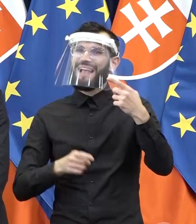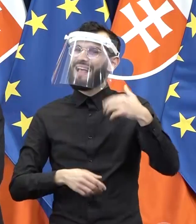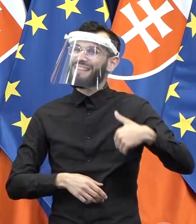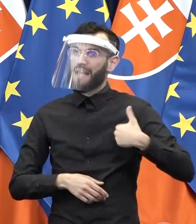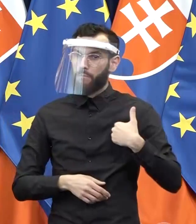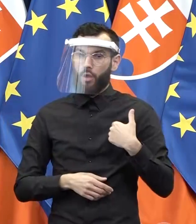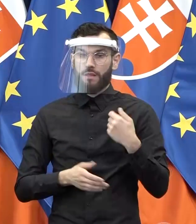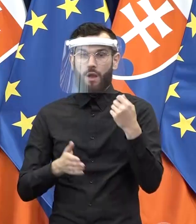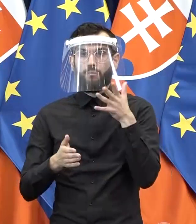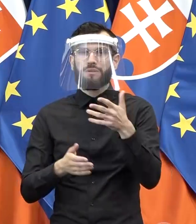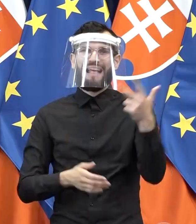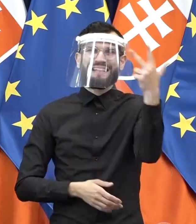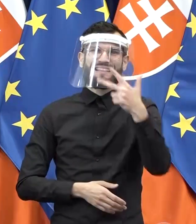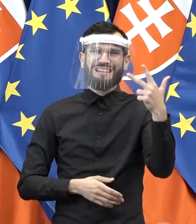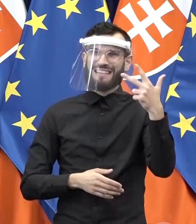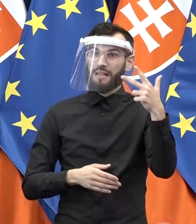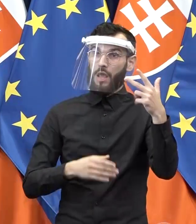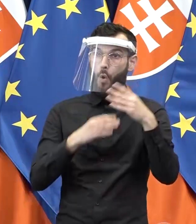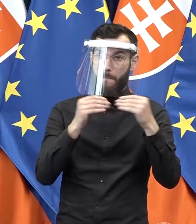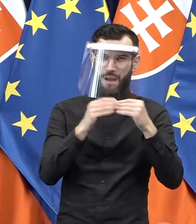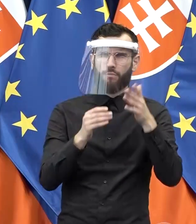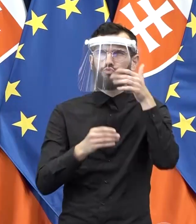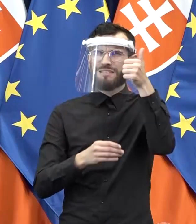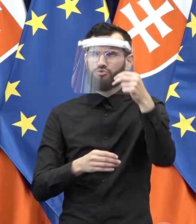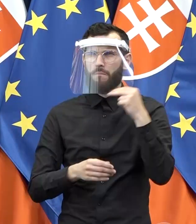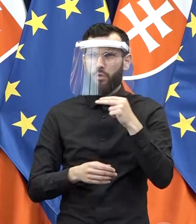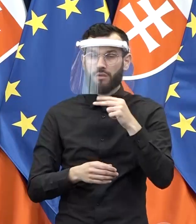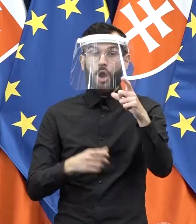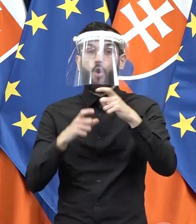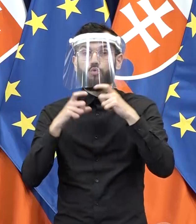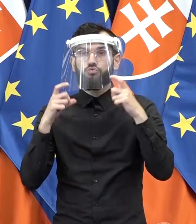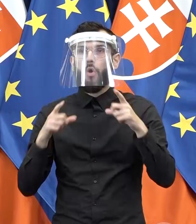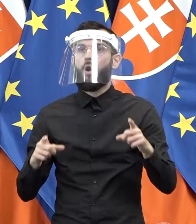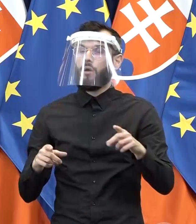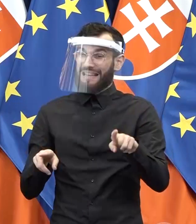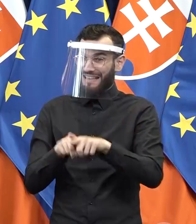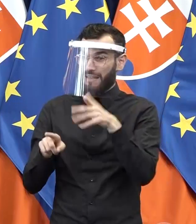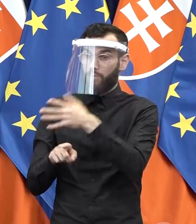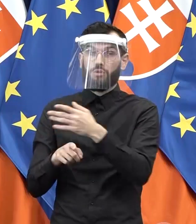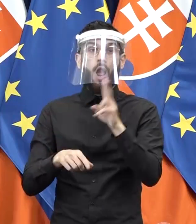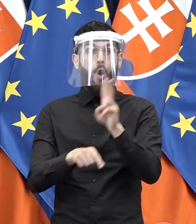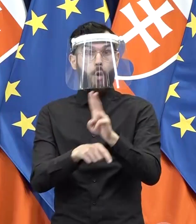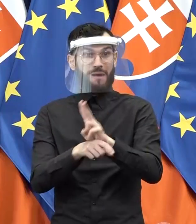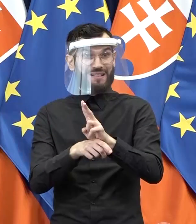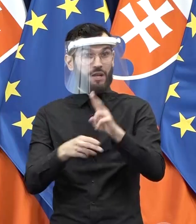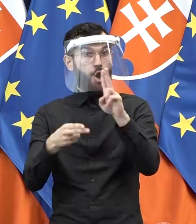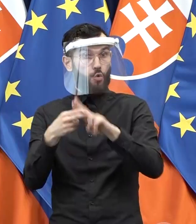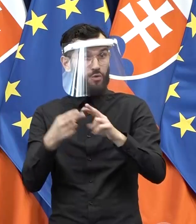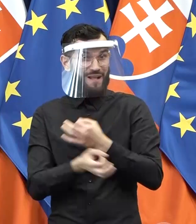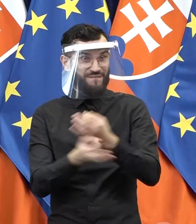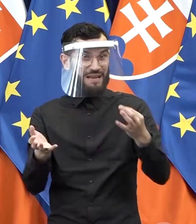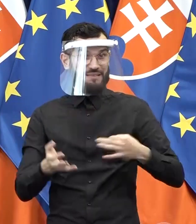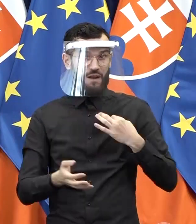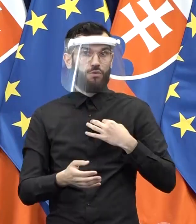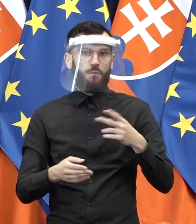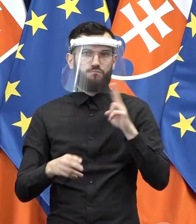je od 33. myslím, že to je pondelo budúceho týždňa. Povinné rúška okamžite vydaním opatrenia úradu verejného